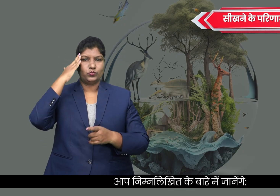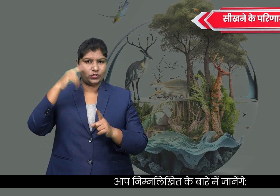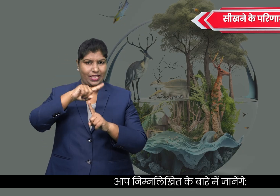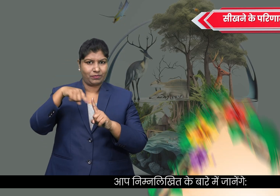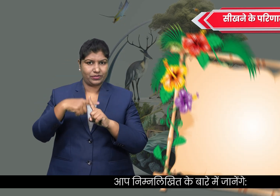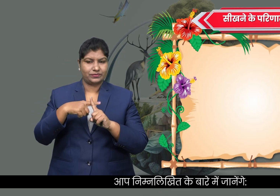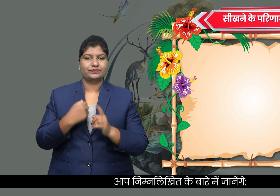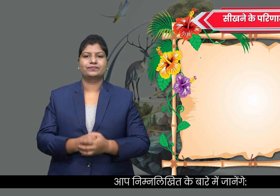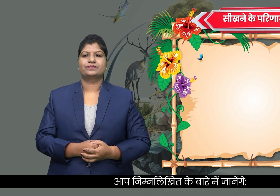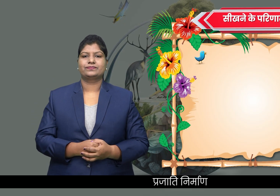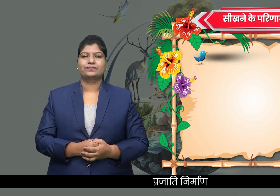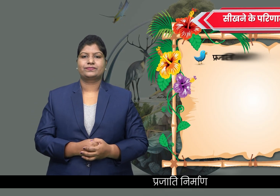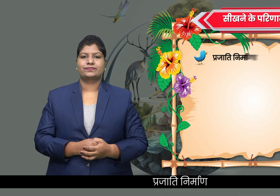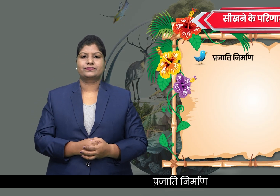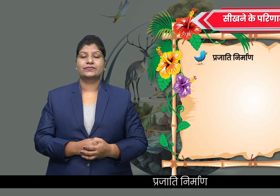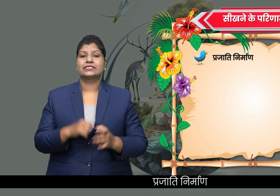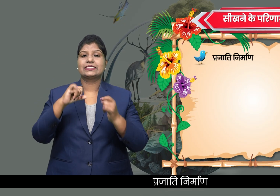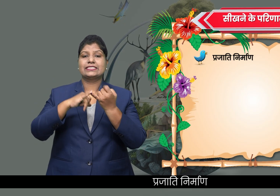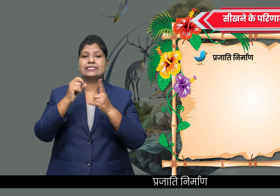जानेंगे। प्रजाति निर्माण,